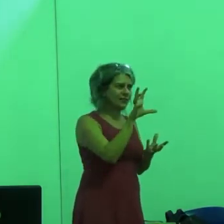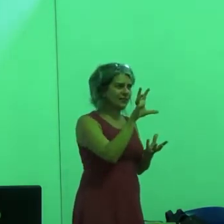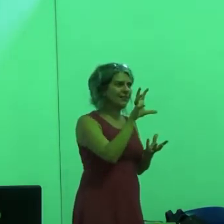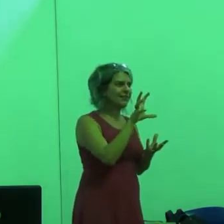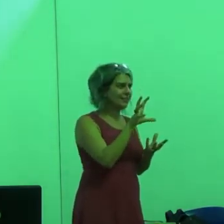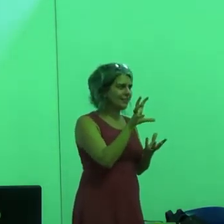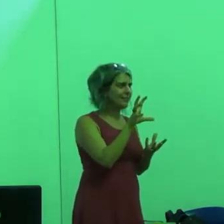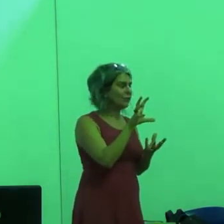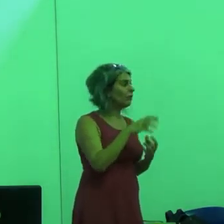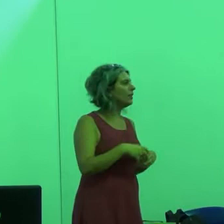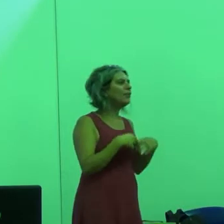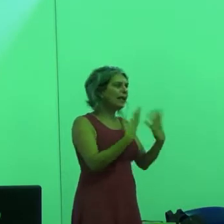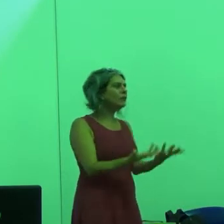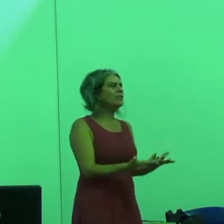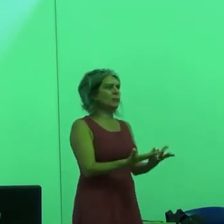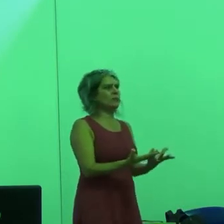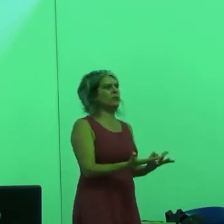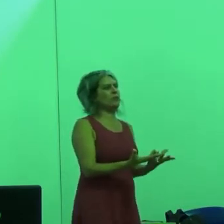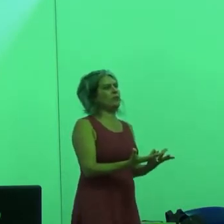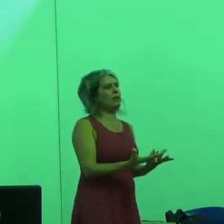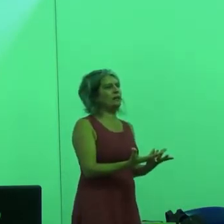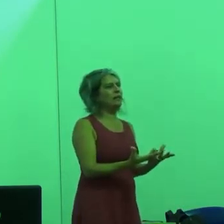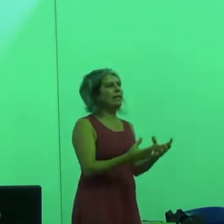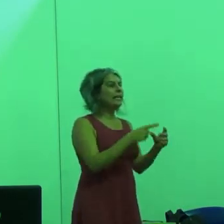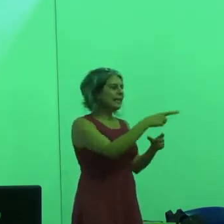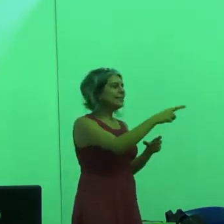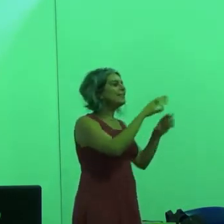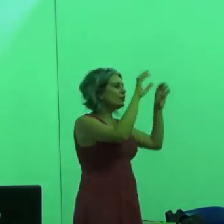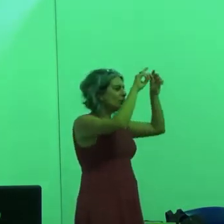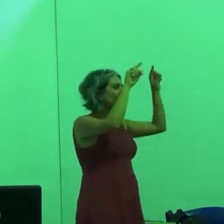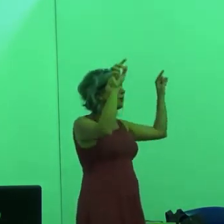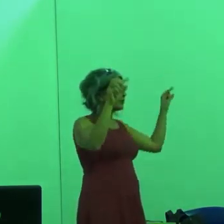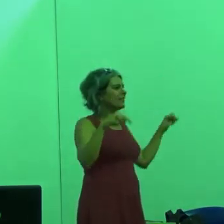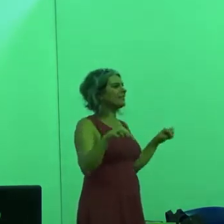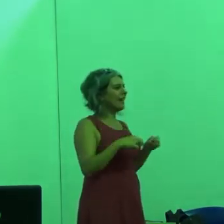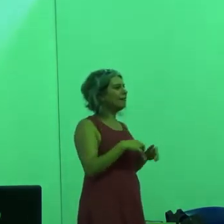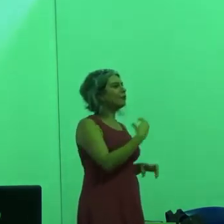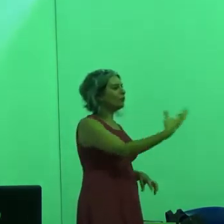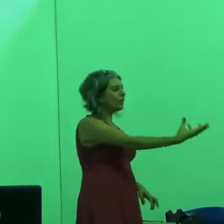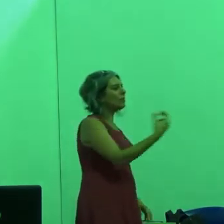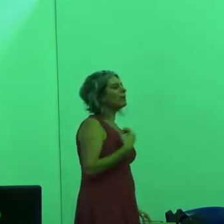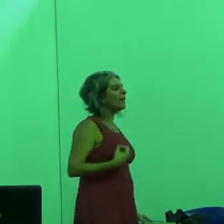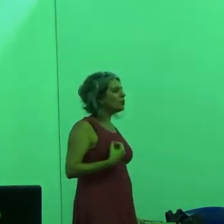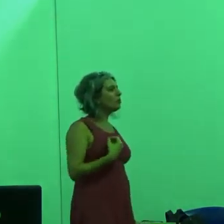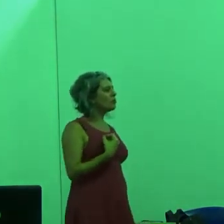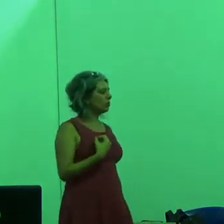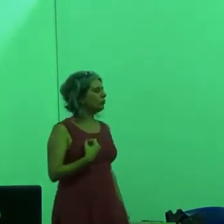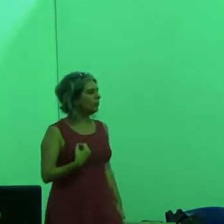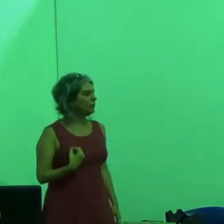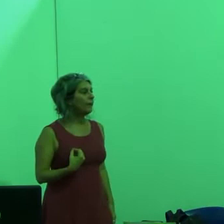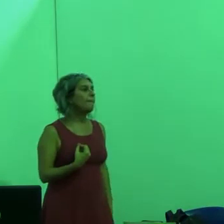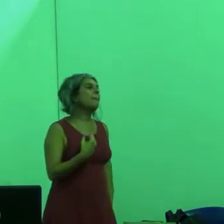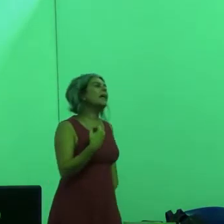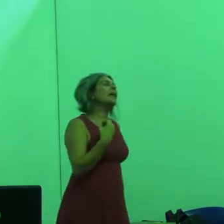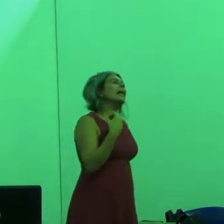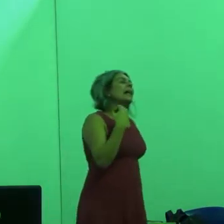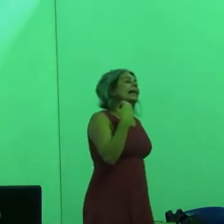da instância escritora. E tem outras pessoas ajudando. Nesse sentido que eu acho que esse gráfico contempla a ideia de multiautoria. E